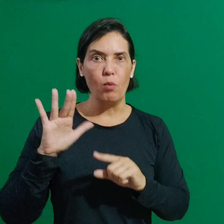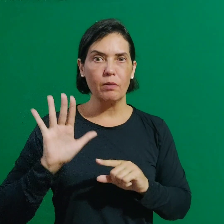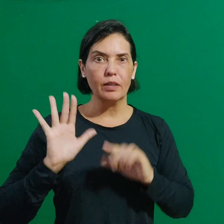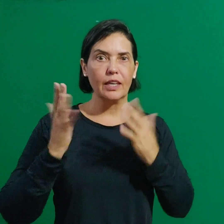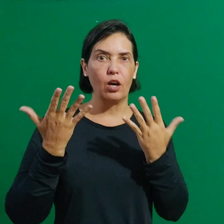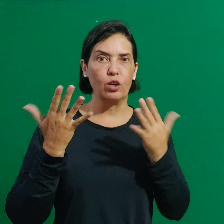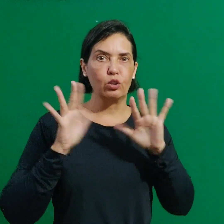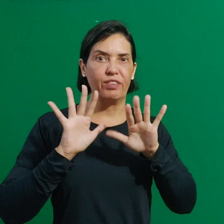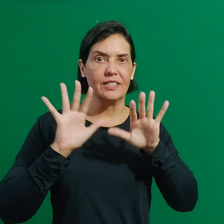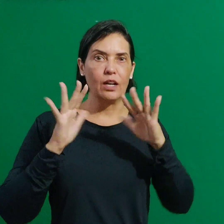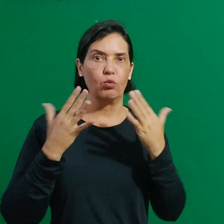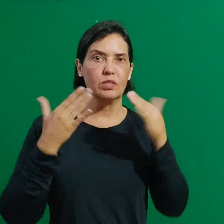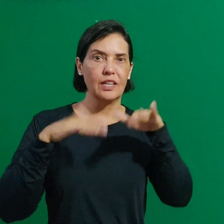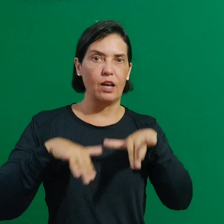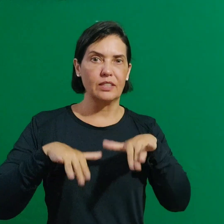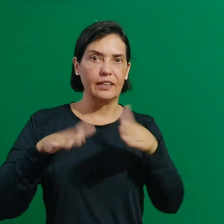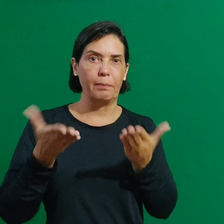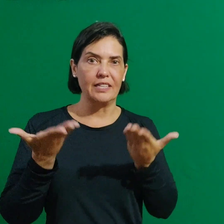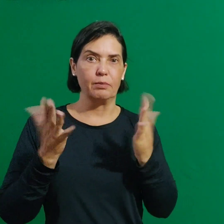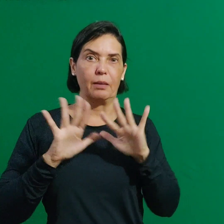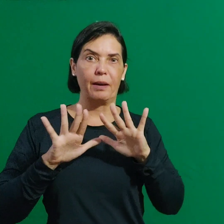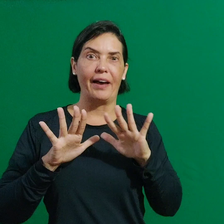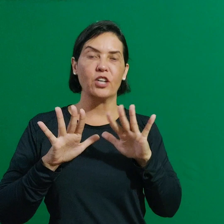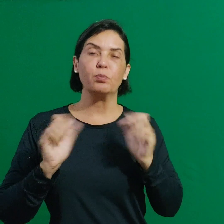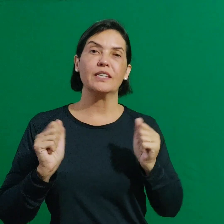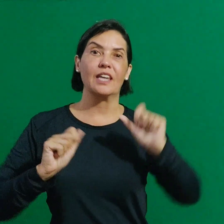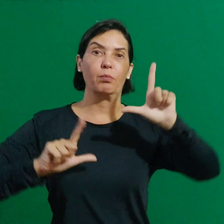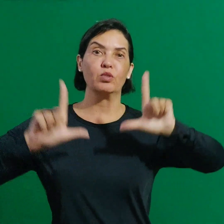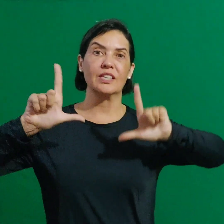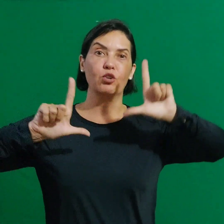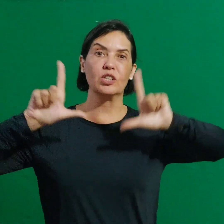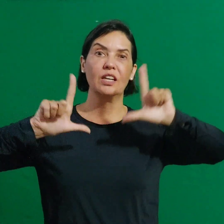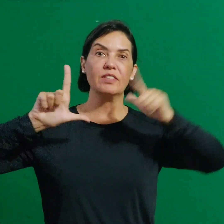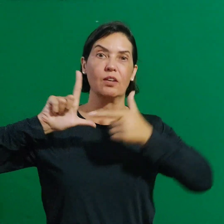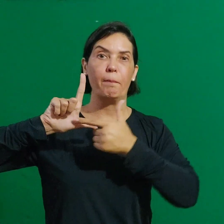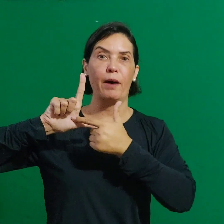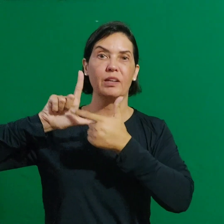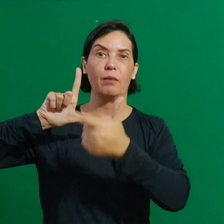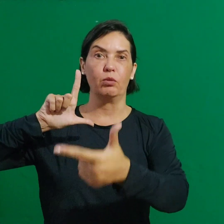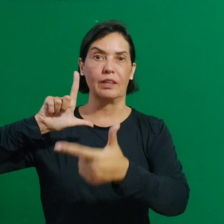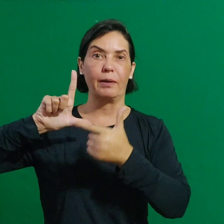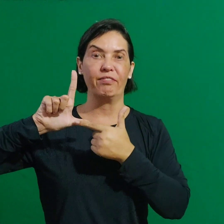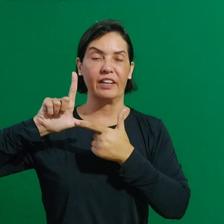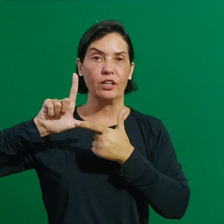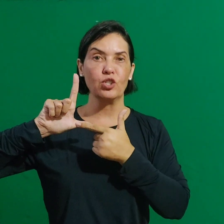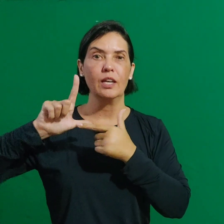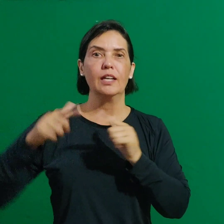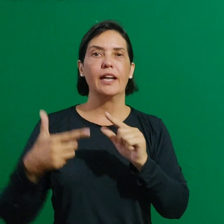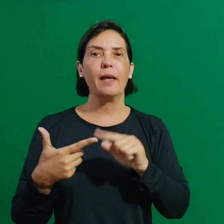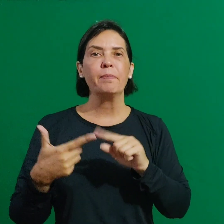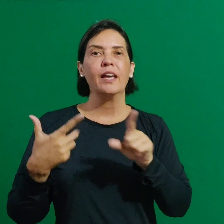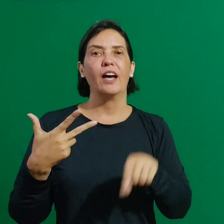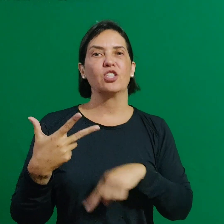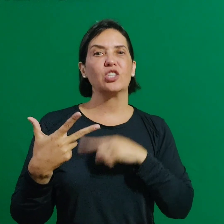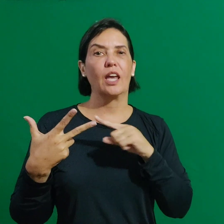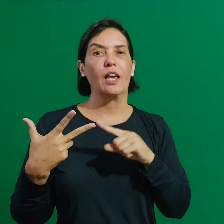palma, que na hora que eu estou fazendo algum sinal, se ela está para cima ou está para baixo, por exemplo, o sinal de televisão, a palma da mão está para frente, né? A gente tem